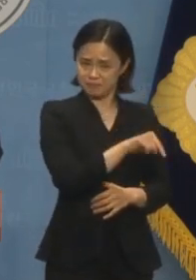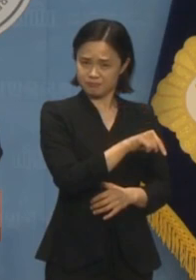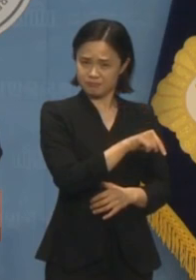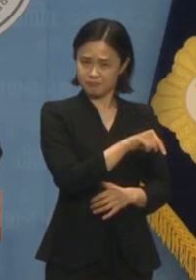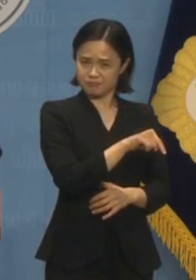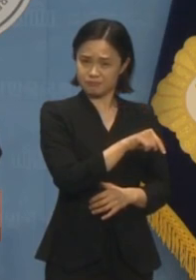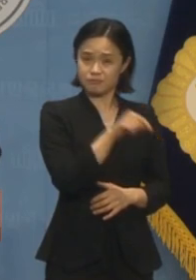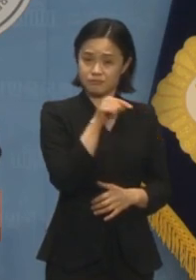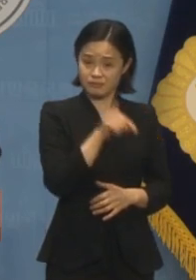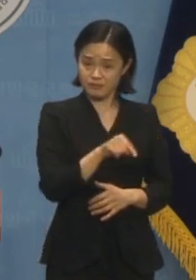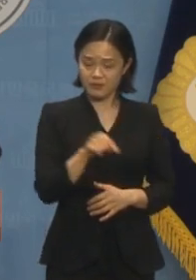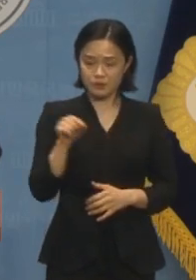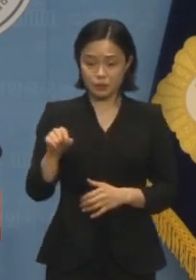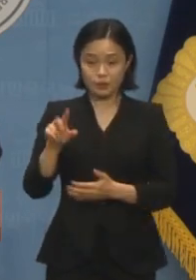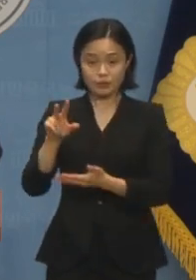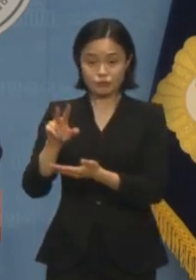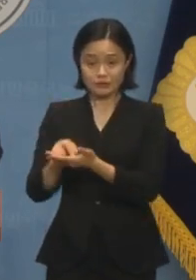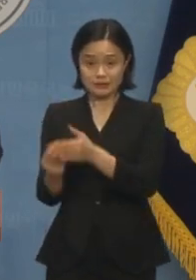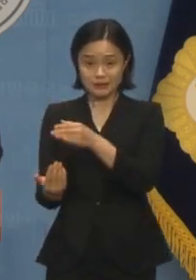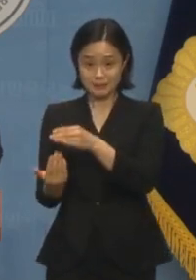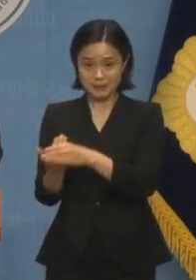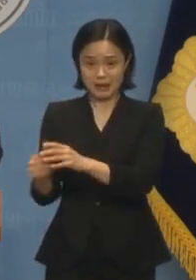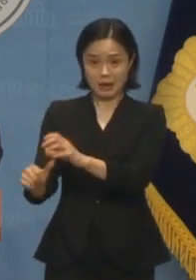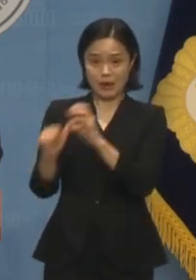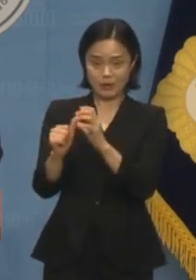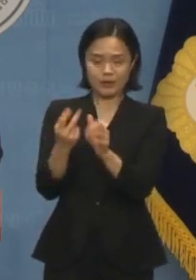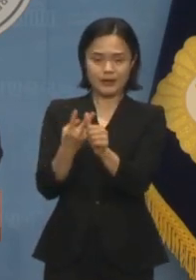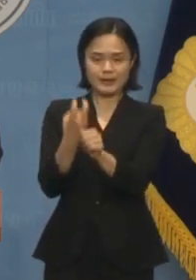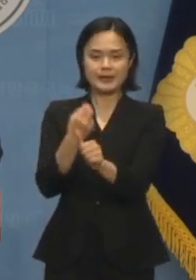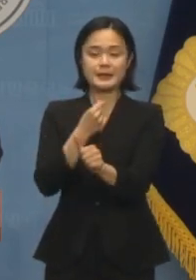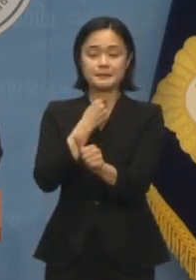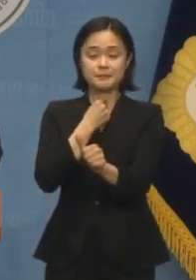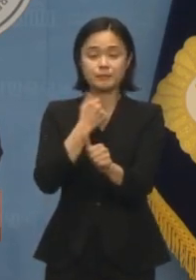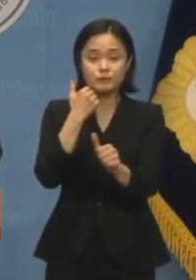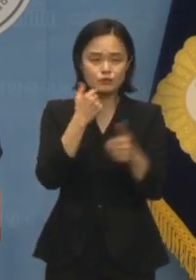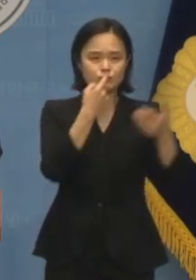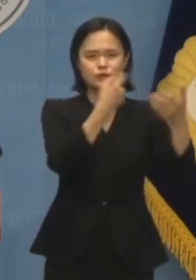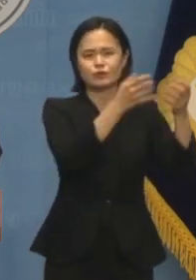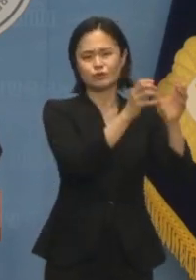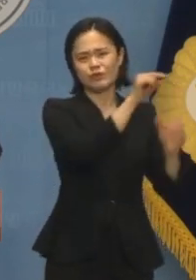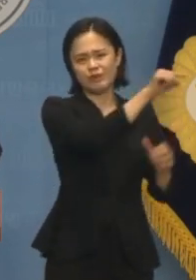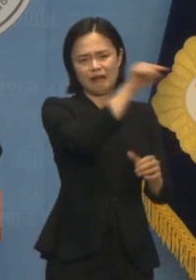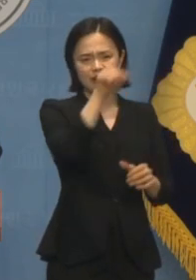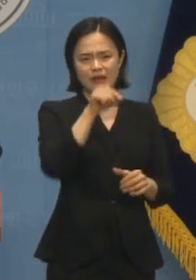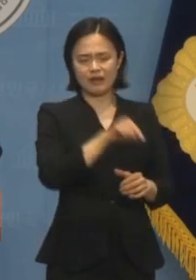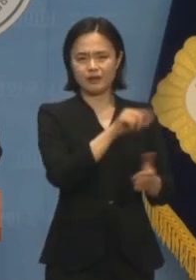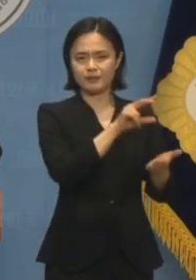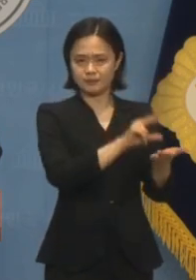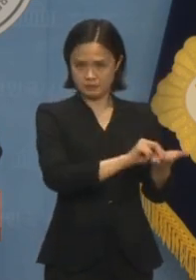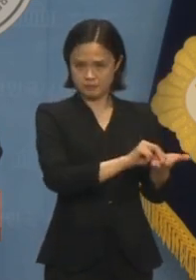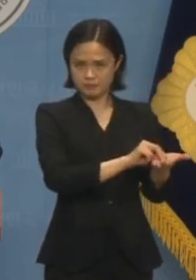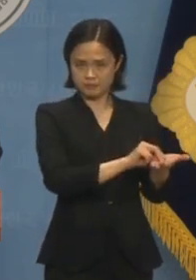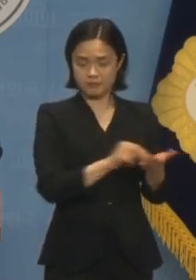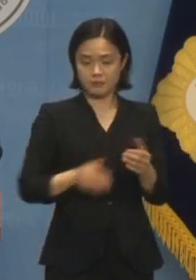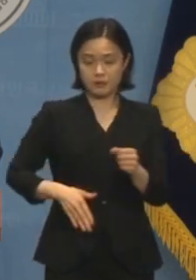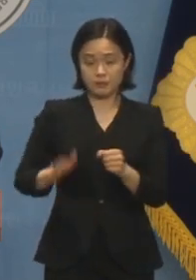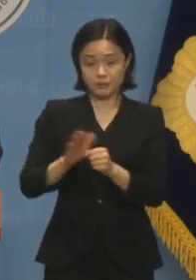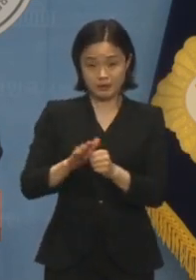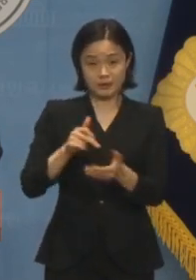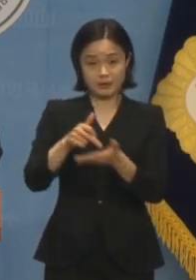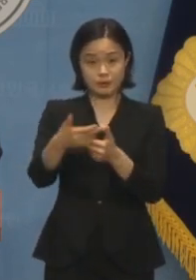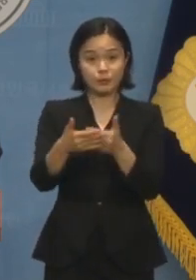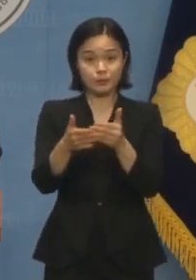탄핵의 불쏘시개로 만들어버리는 더불어민주당이 있었을 뿐입니다. 소위 해병대 단톡방의